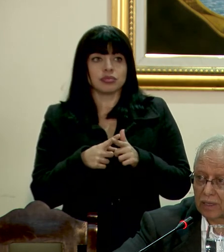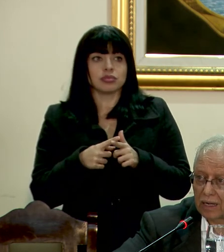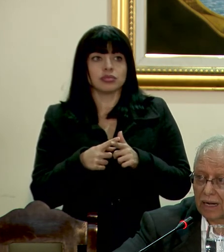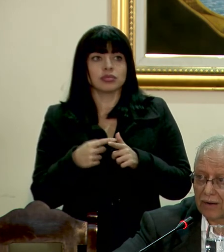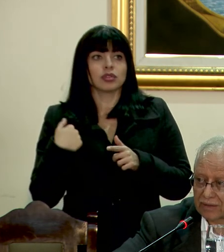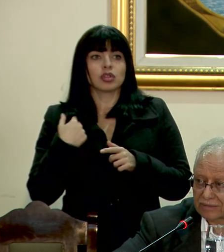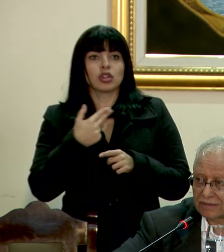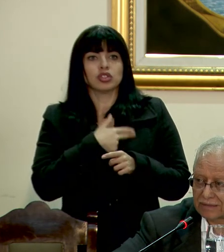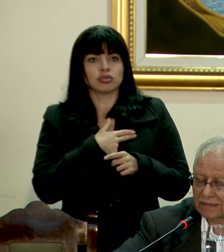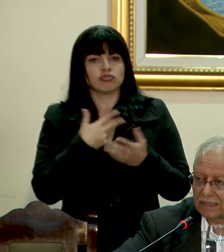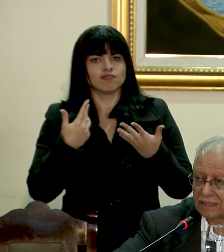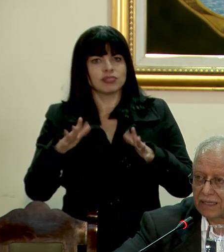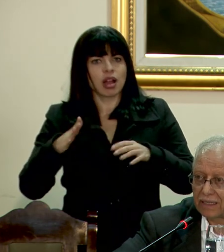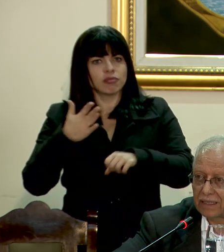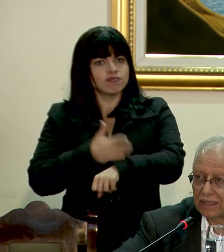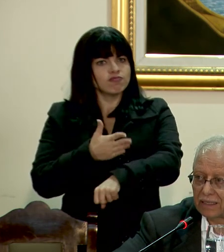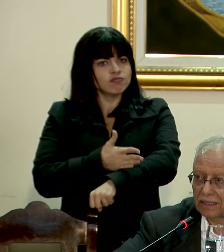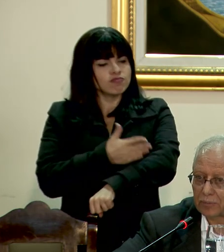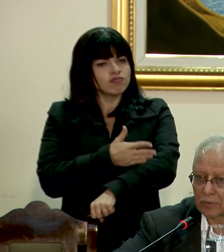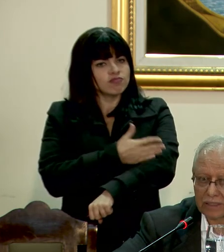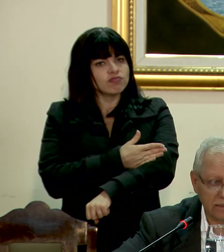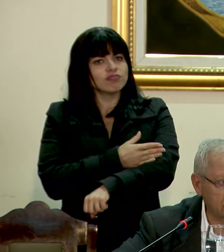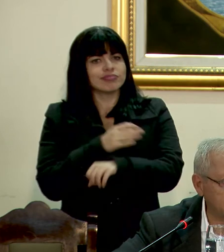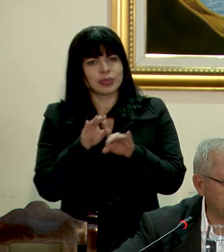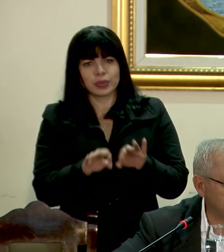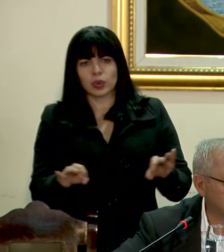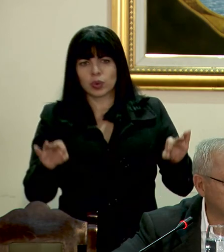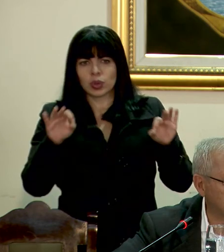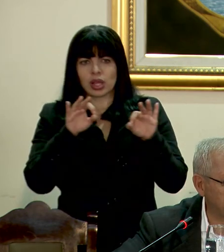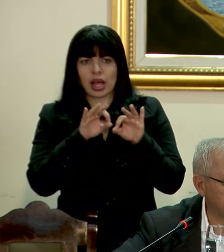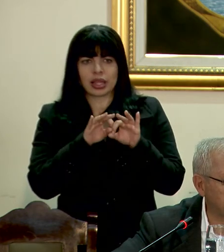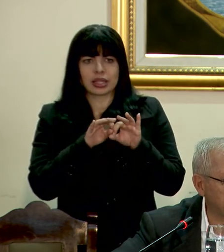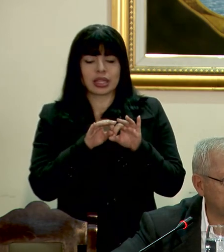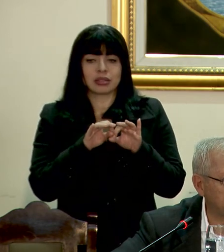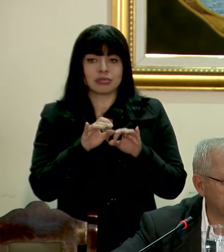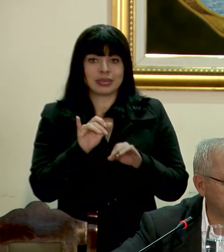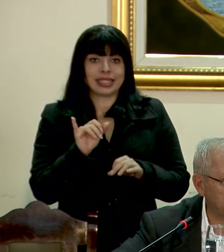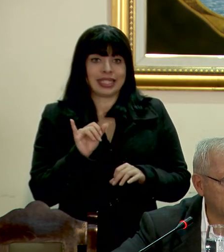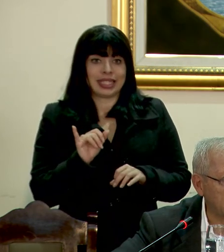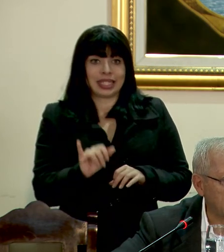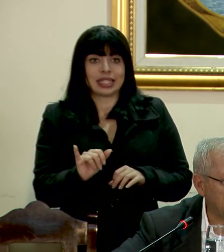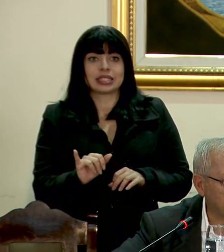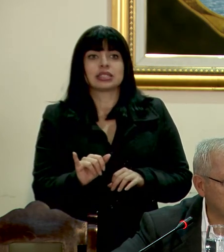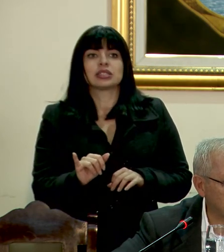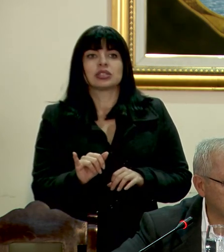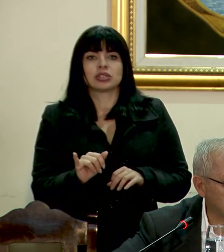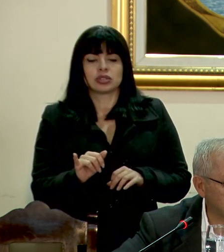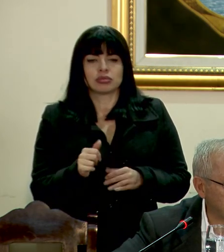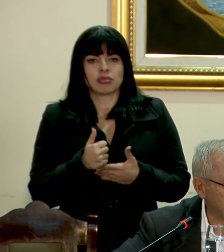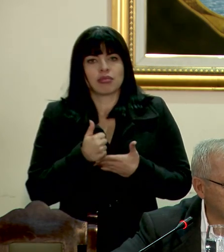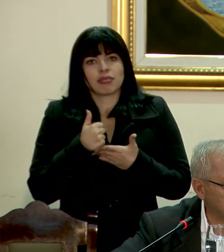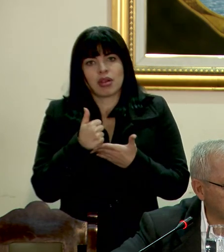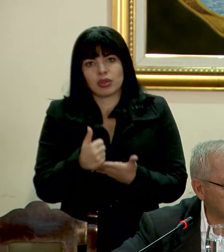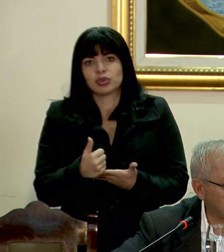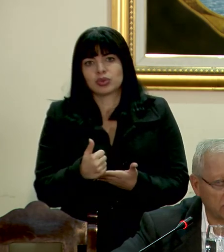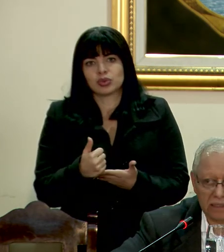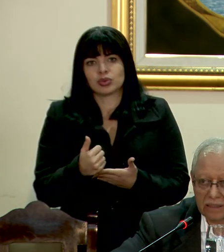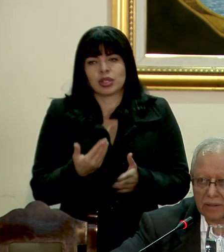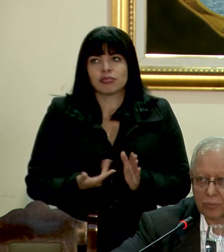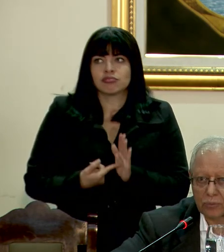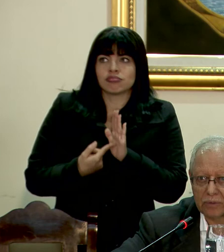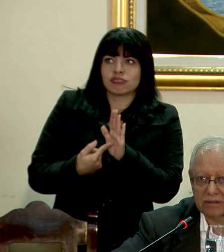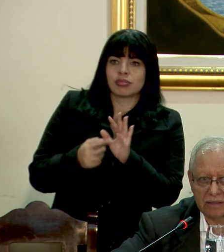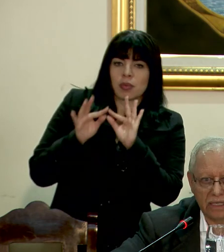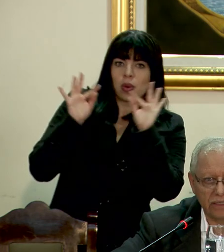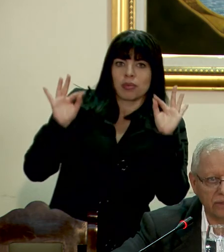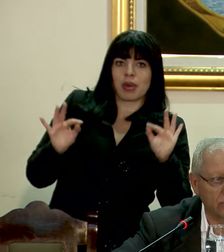dado avances importantes y esto definitivamente que ayudó, nos planteó un panorama desde